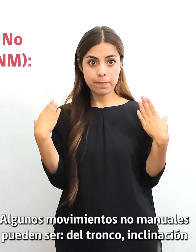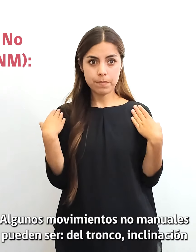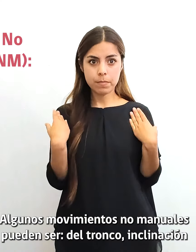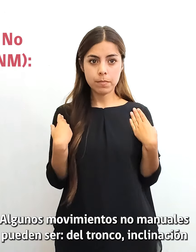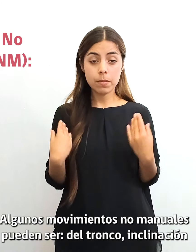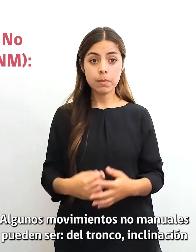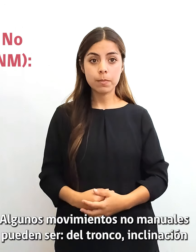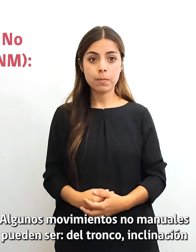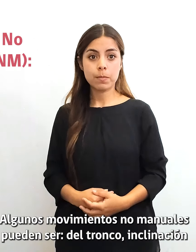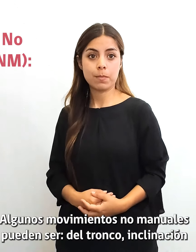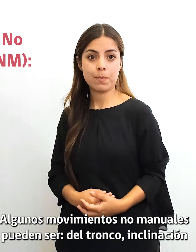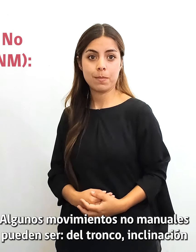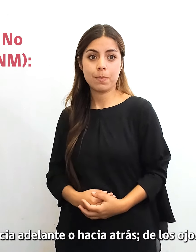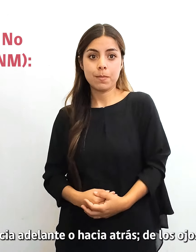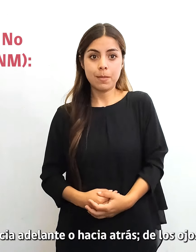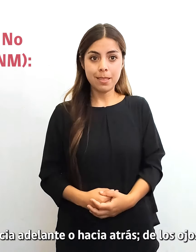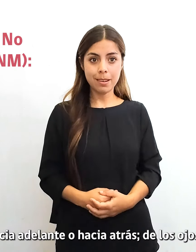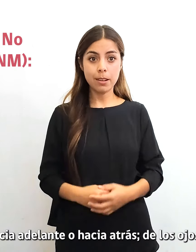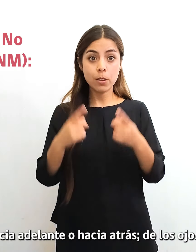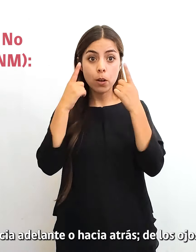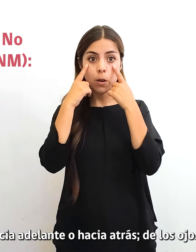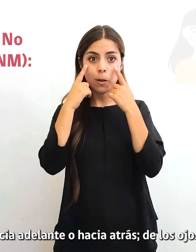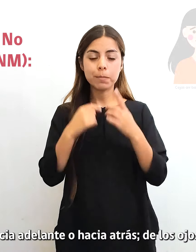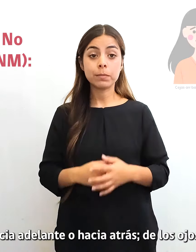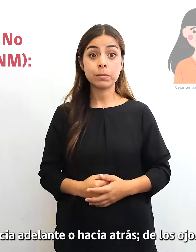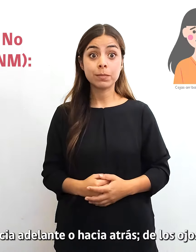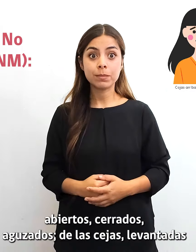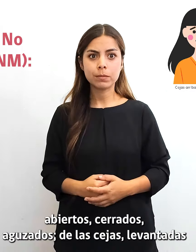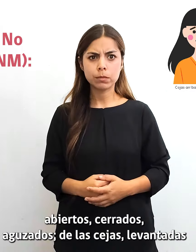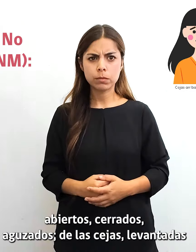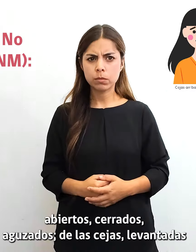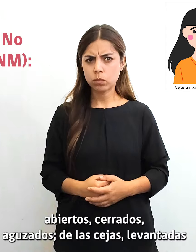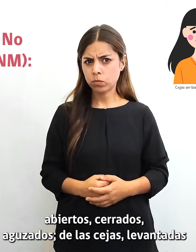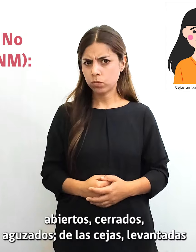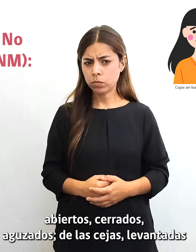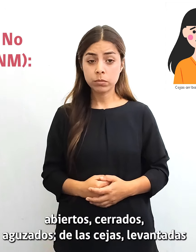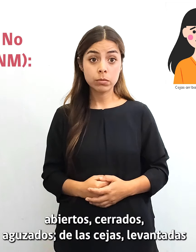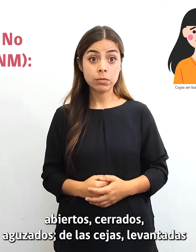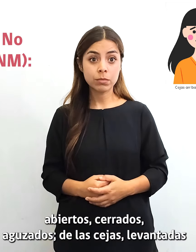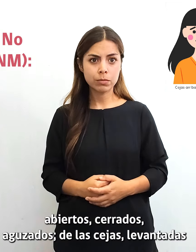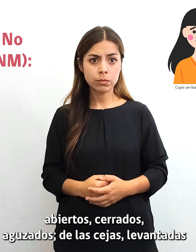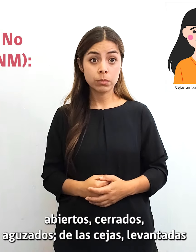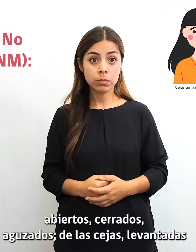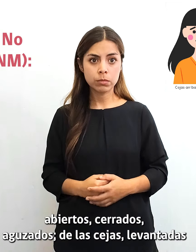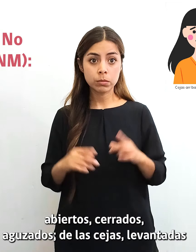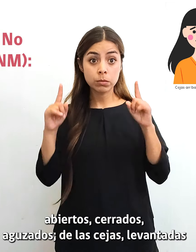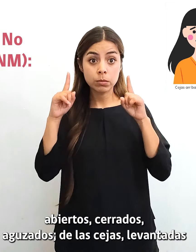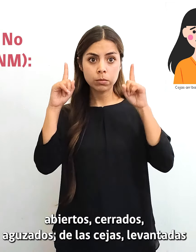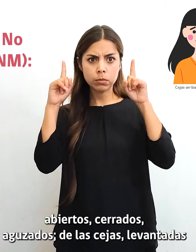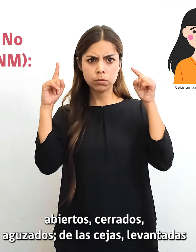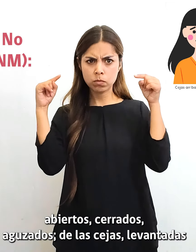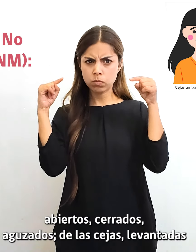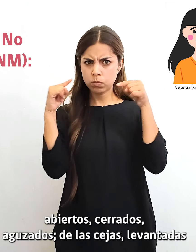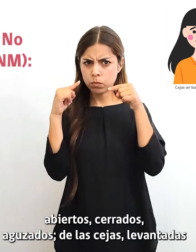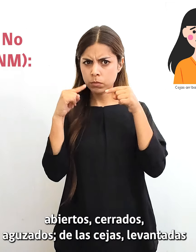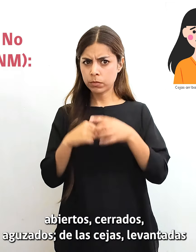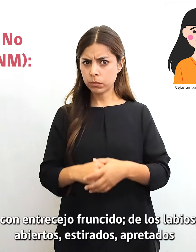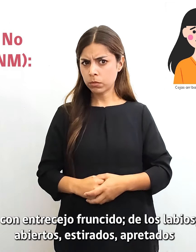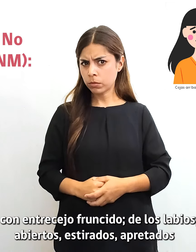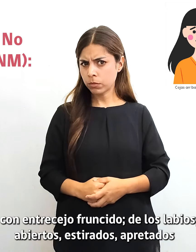del tronco, inclinación hacia adelante, hacia atrás, de los ojos, abiertos, cerrados, aguzados, de las cejas, levantadas o con